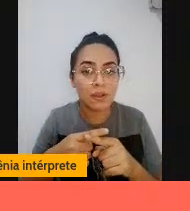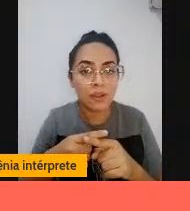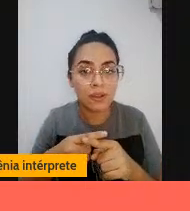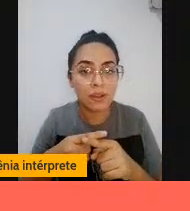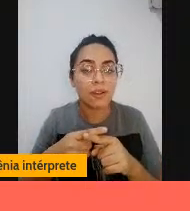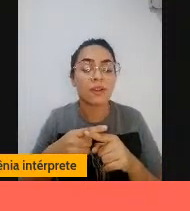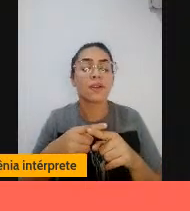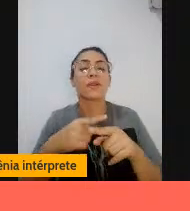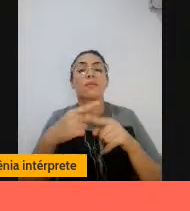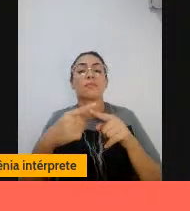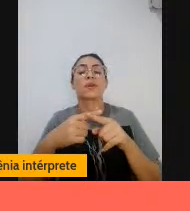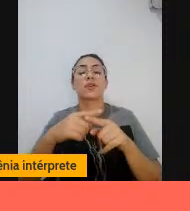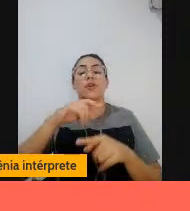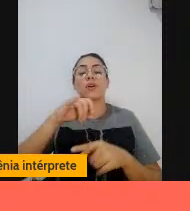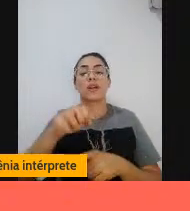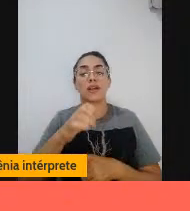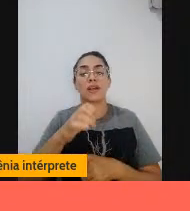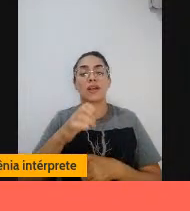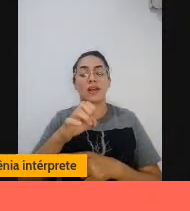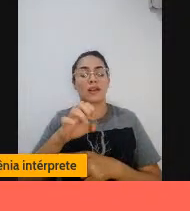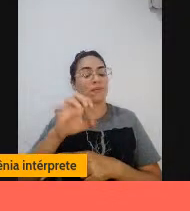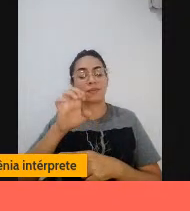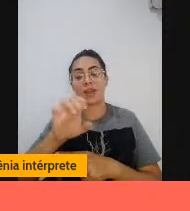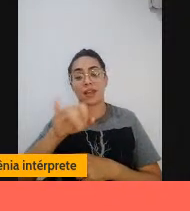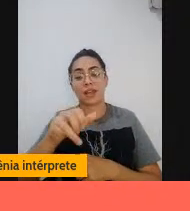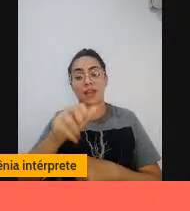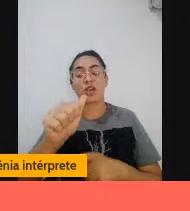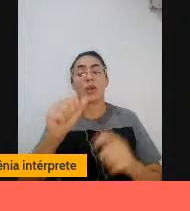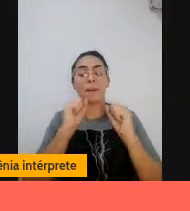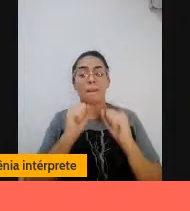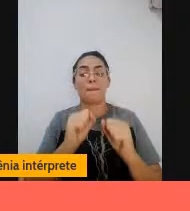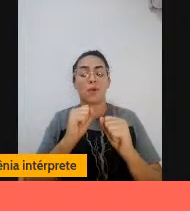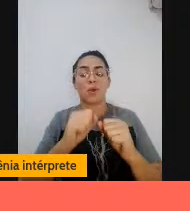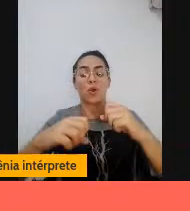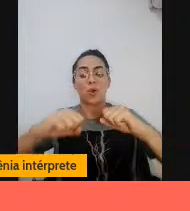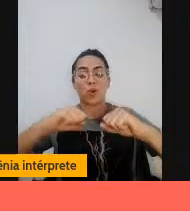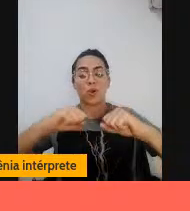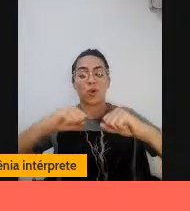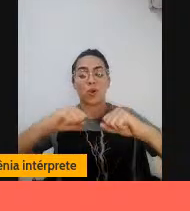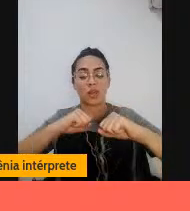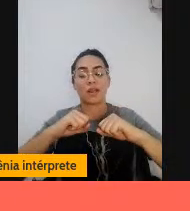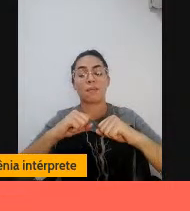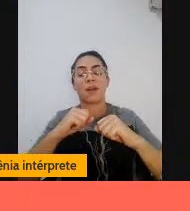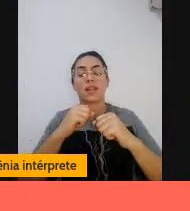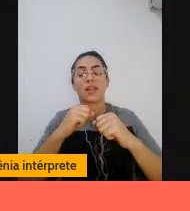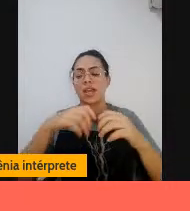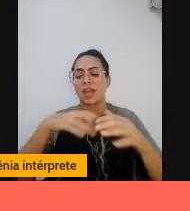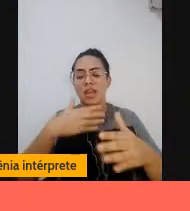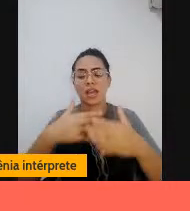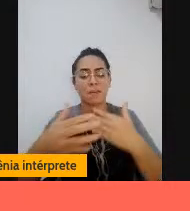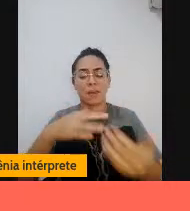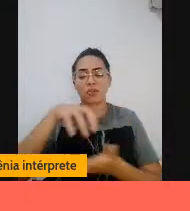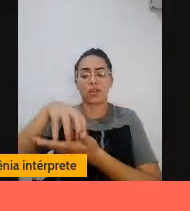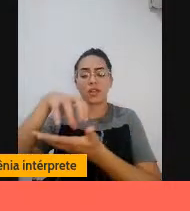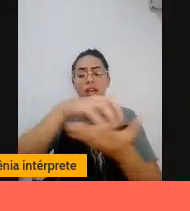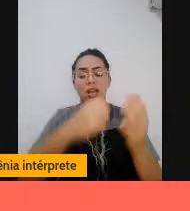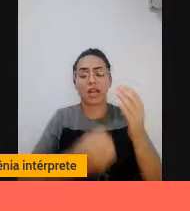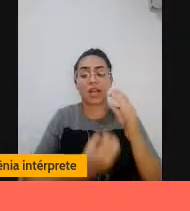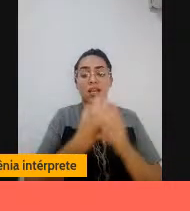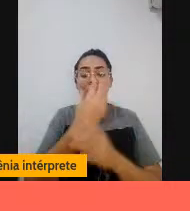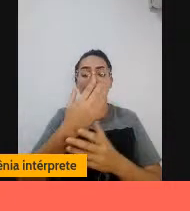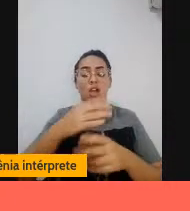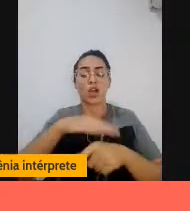ou o pessoal pudesse discutir independente, né, dos departamentos, criando diálogos entre os